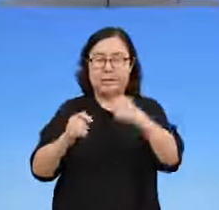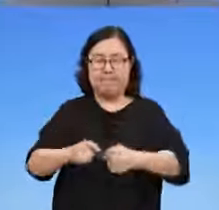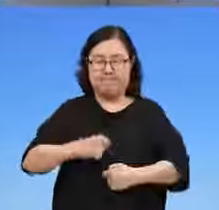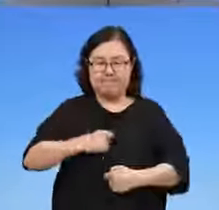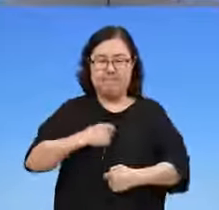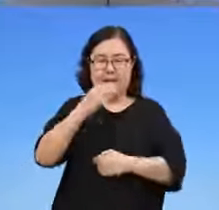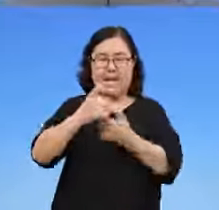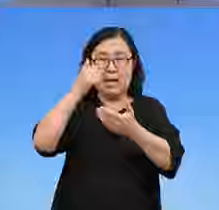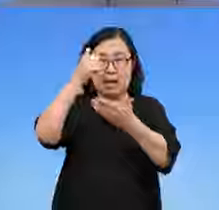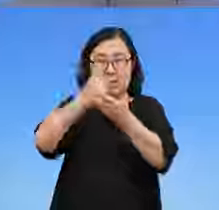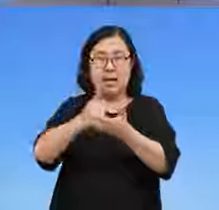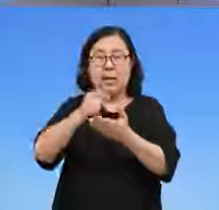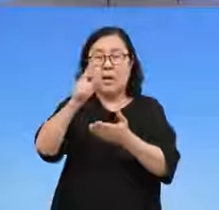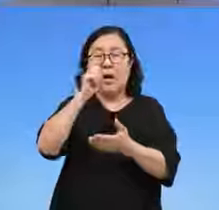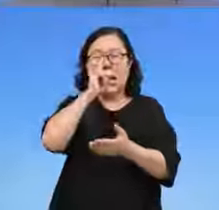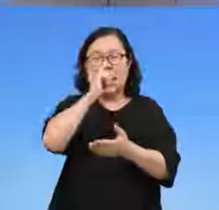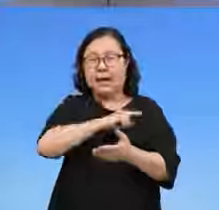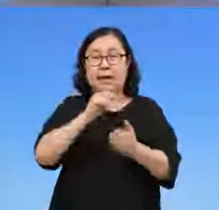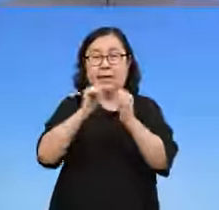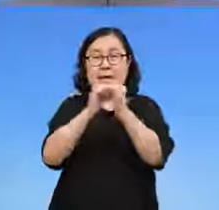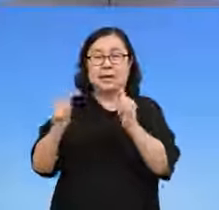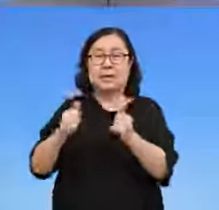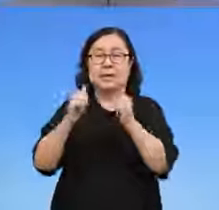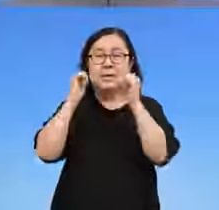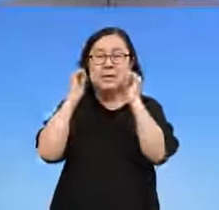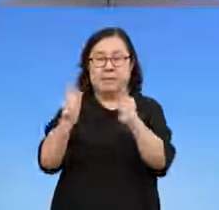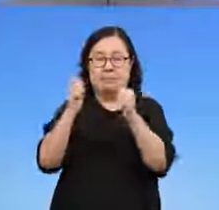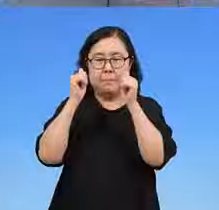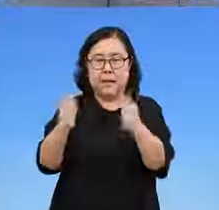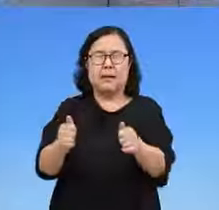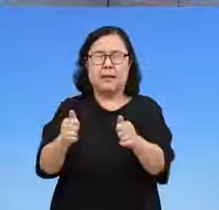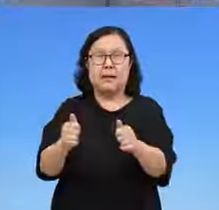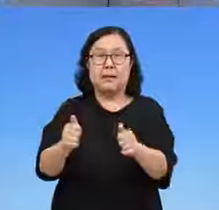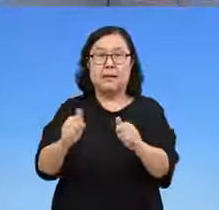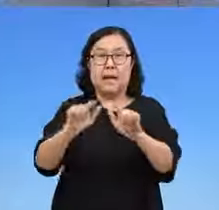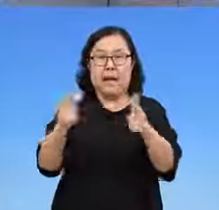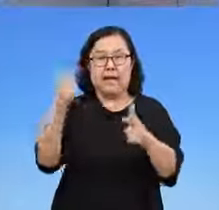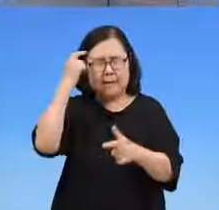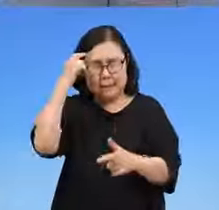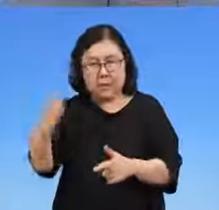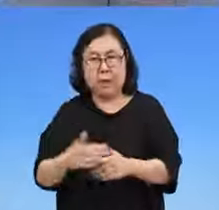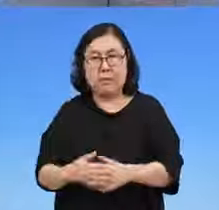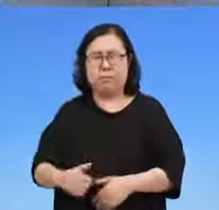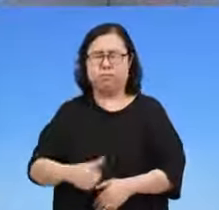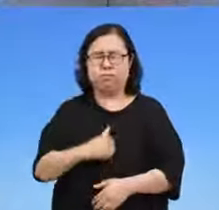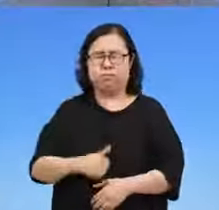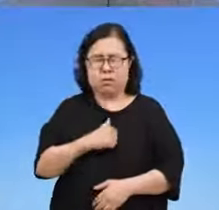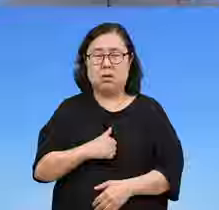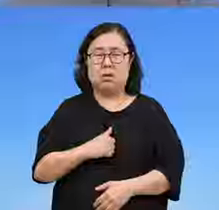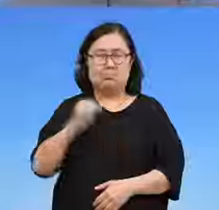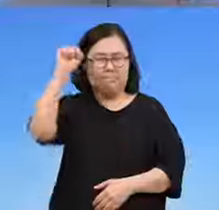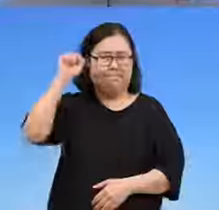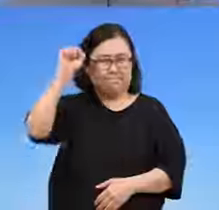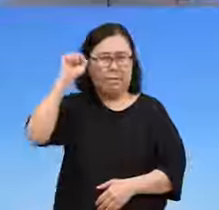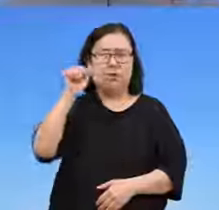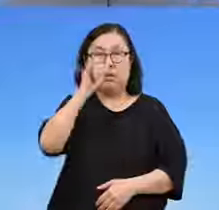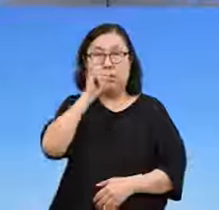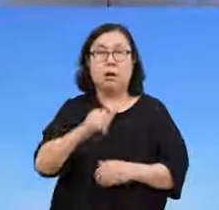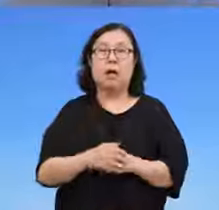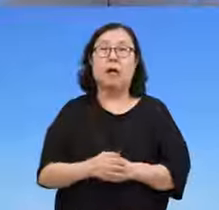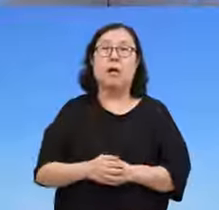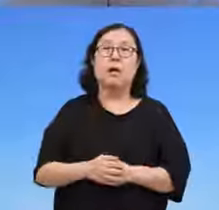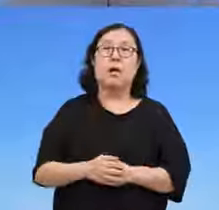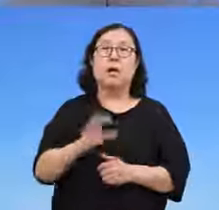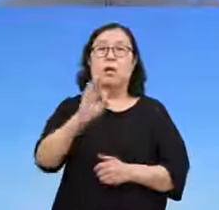하나님이라 그러면서, 아니 어떻게 저 악한 자들을 심판하지 않으시느냐고. 하나님께 지금 성이 나 있어요.